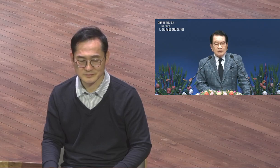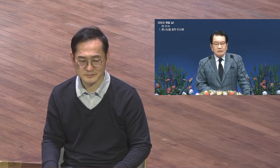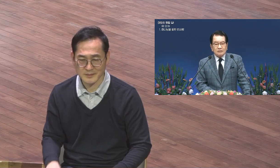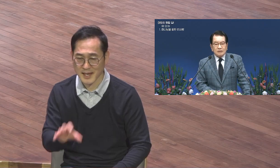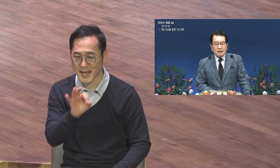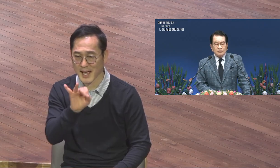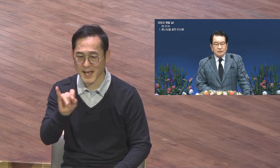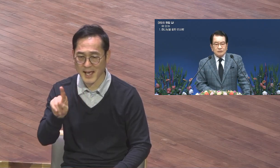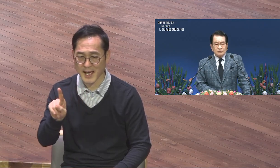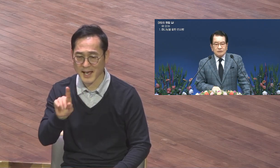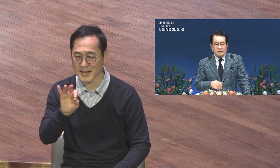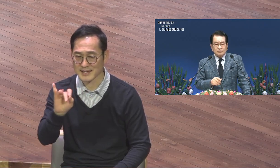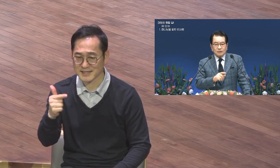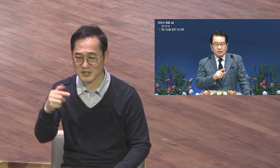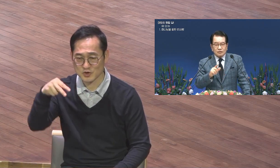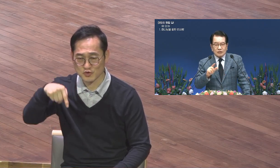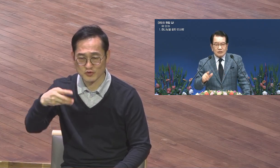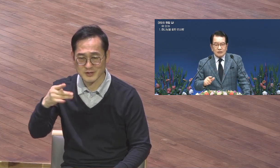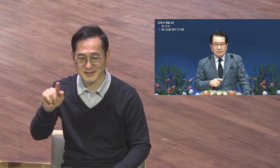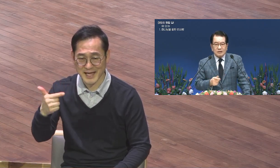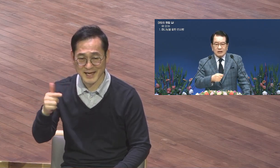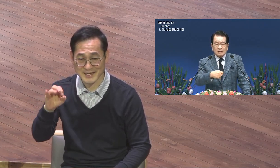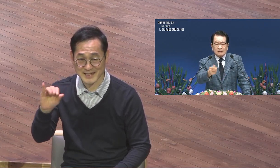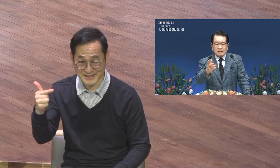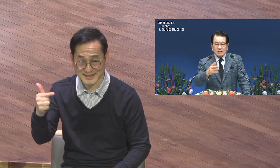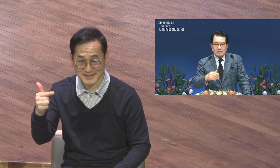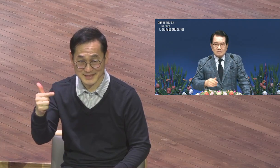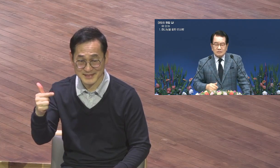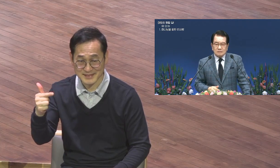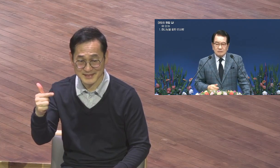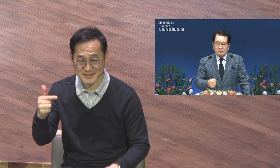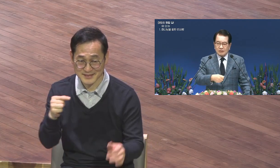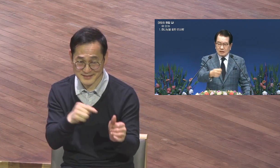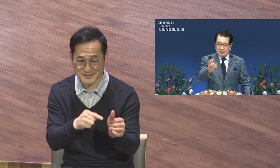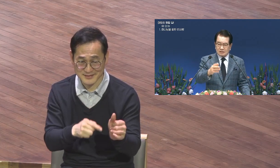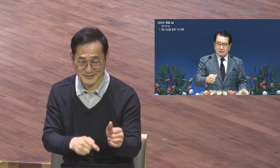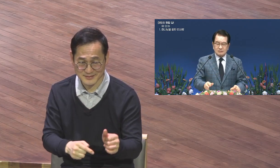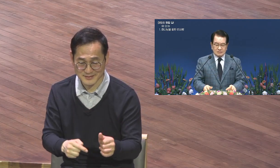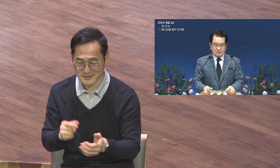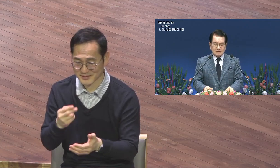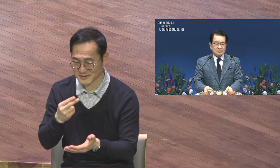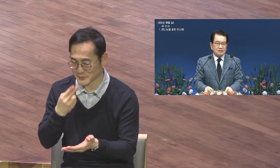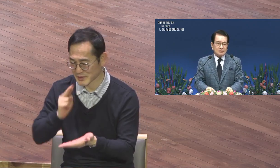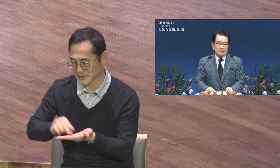아인슈타인 그러잖아요. 학교에서 선생님이 봉투를 딱 이거 어머니 갖다 드리라.